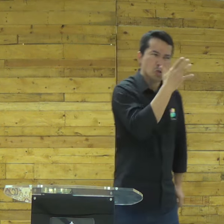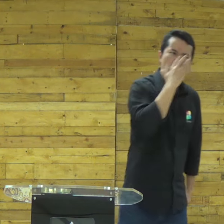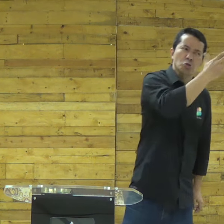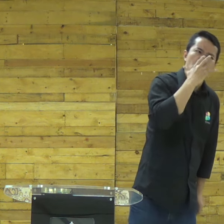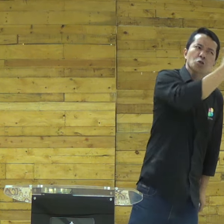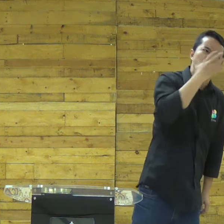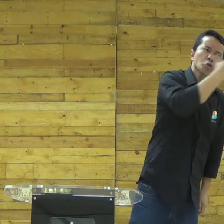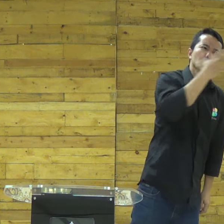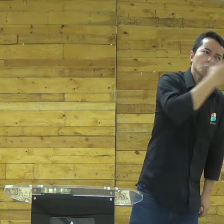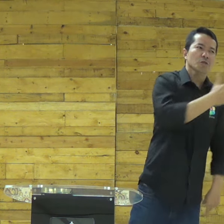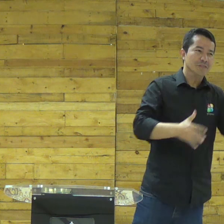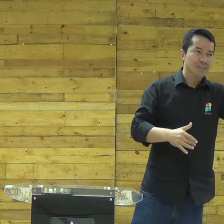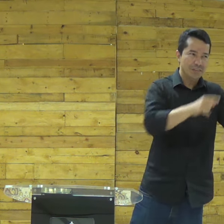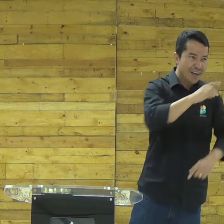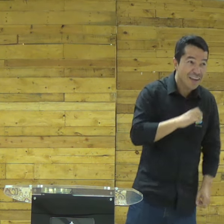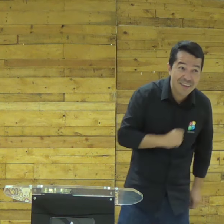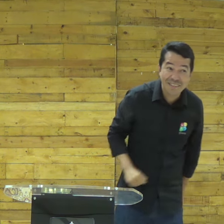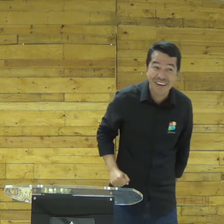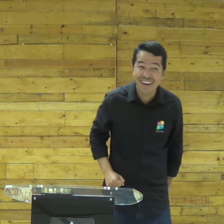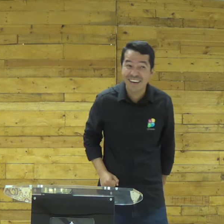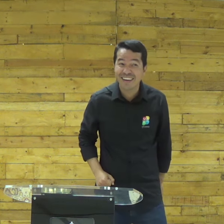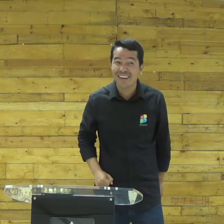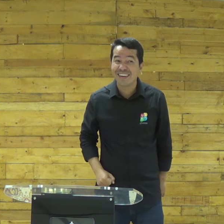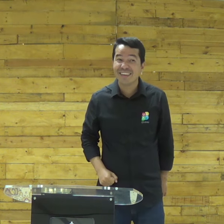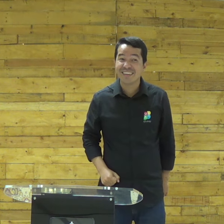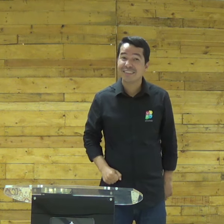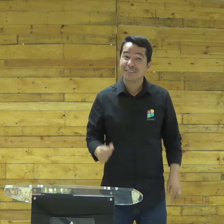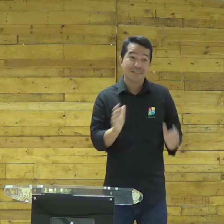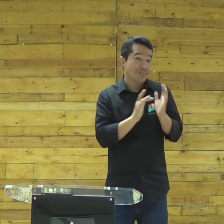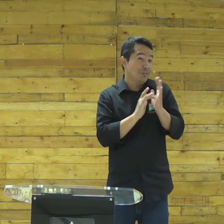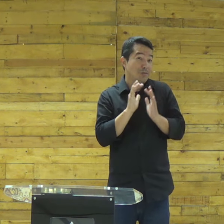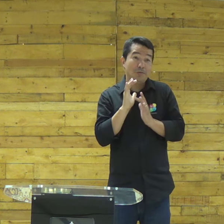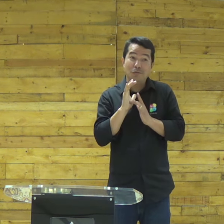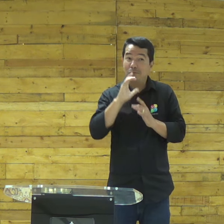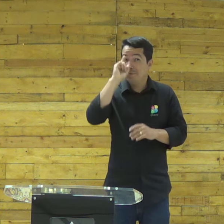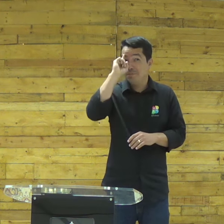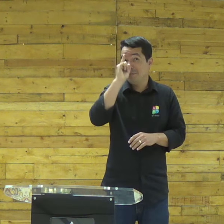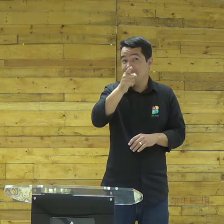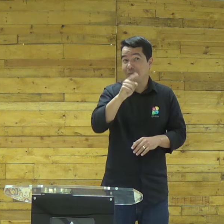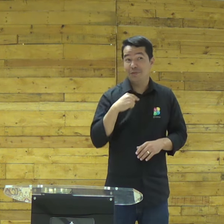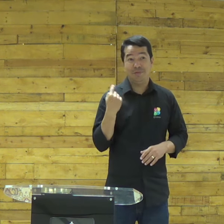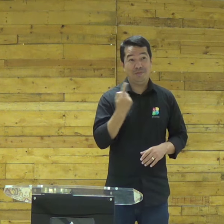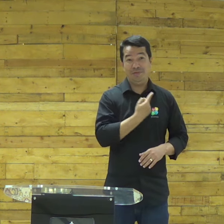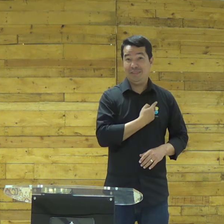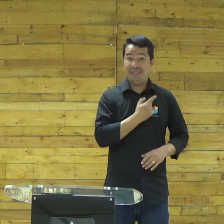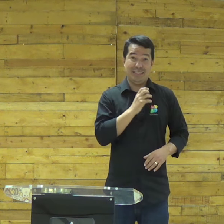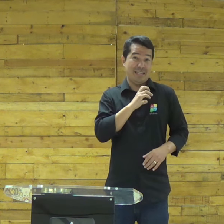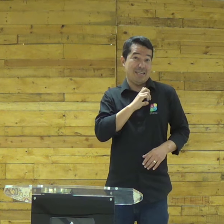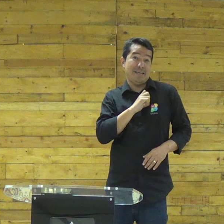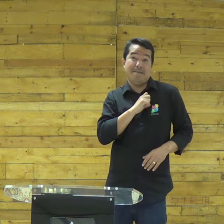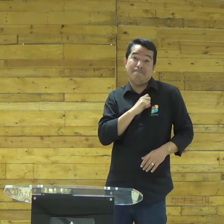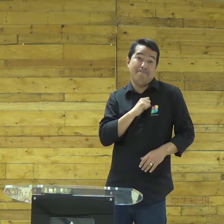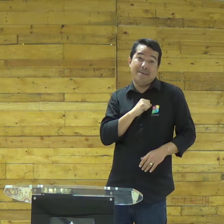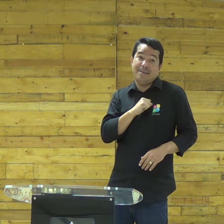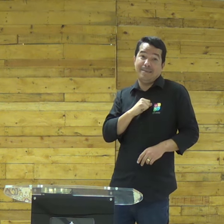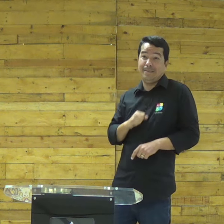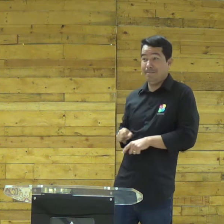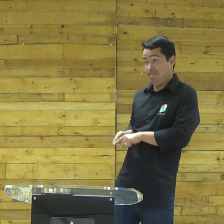pessoa que só fica te acusando falando da sua vida só que Jesus disse para nós